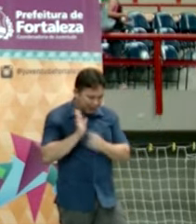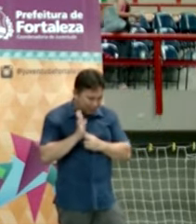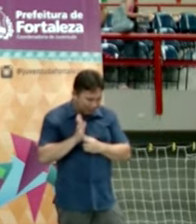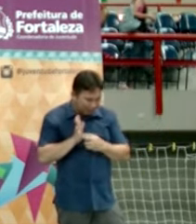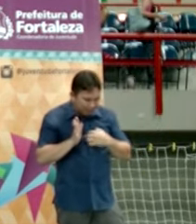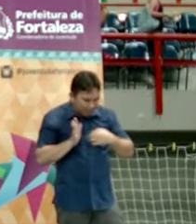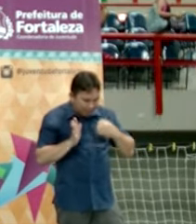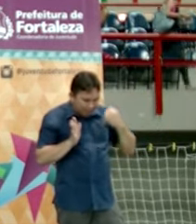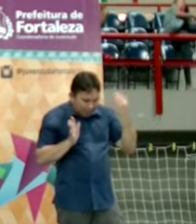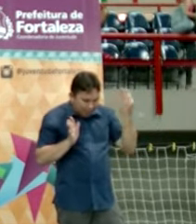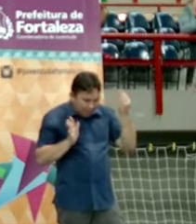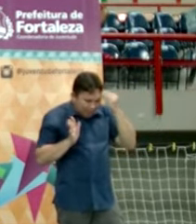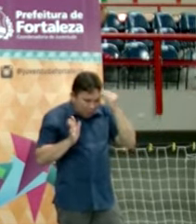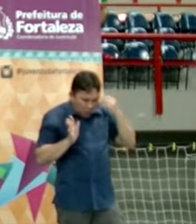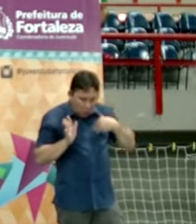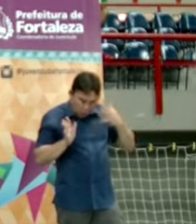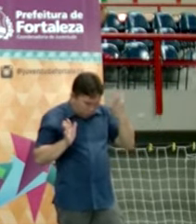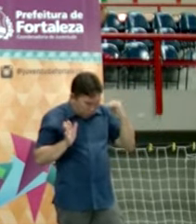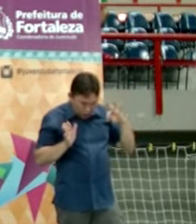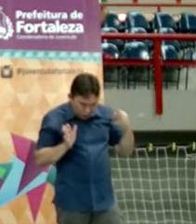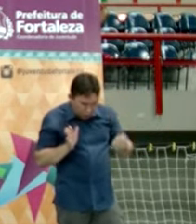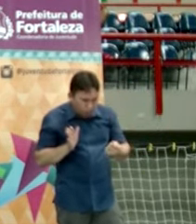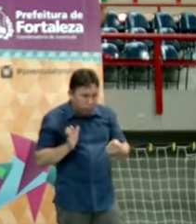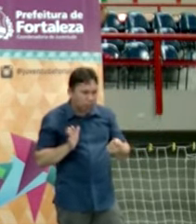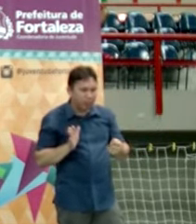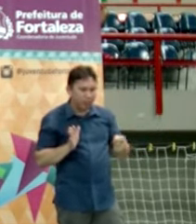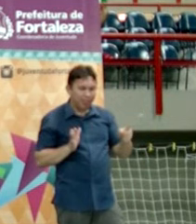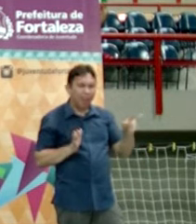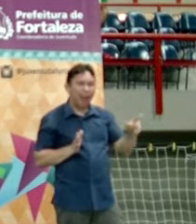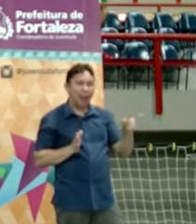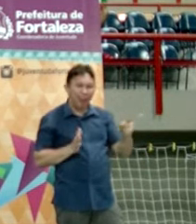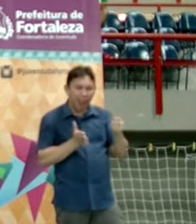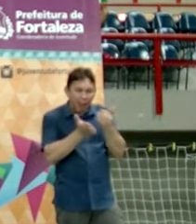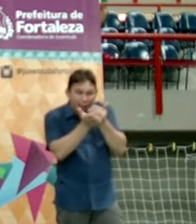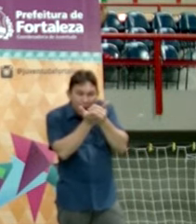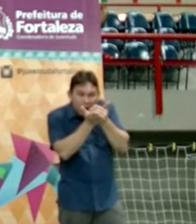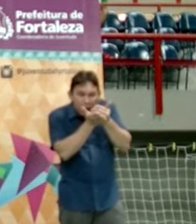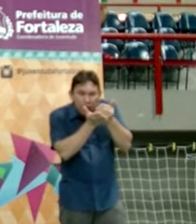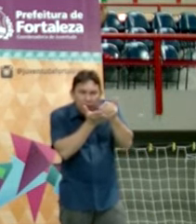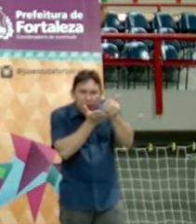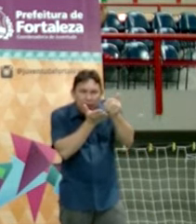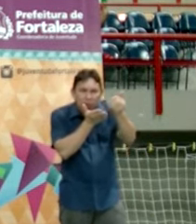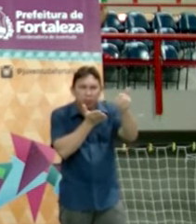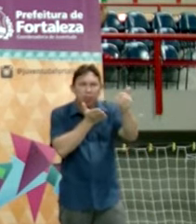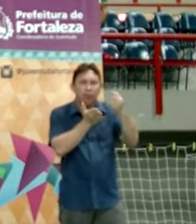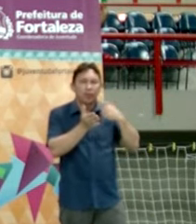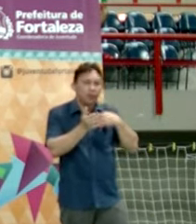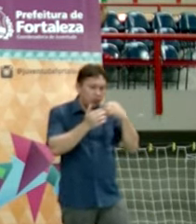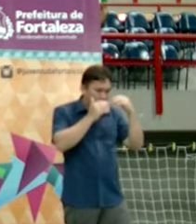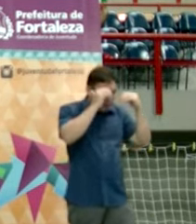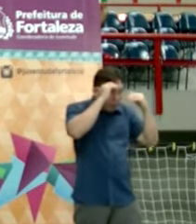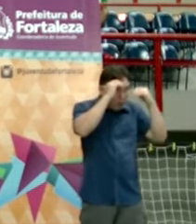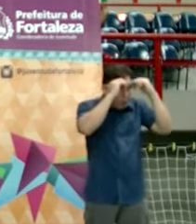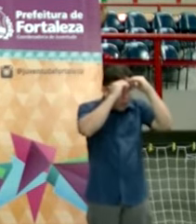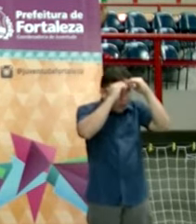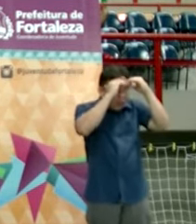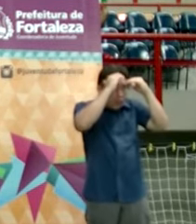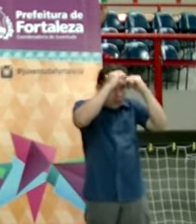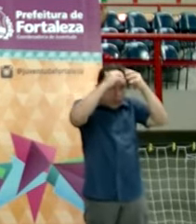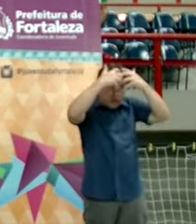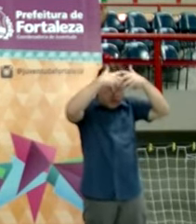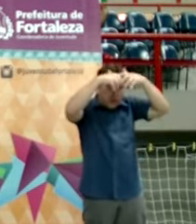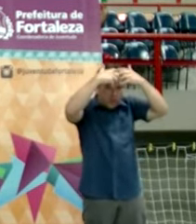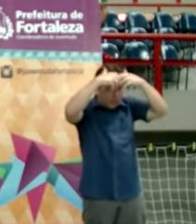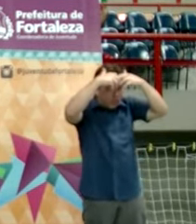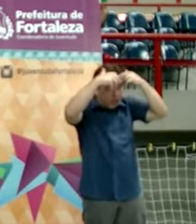né? Eu aceito, eu não sei. Agora sim, você vai buscar, através do desenvolvimento da sua